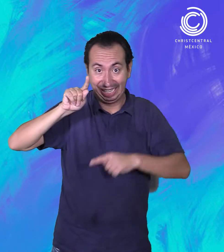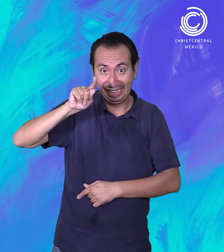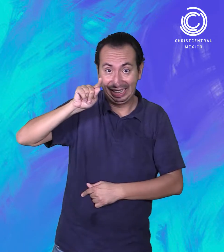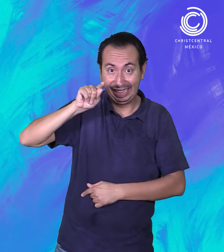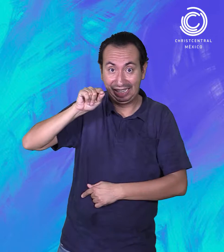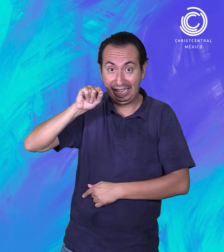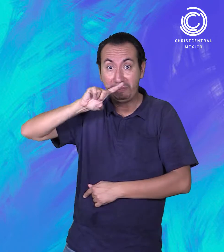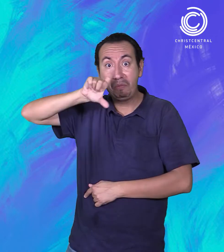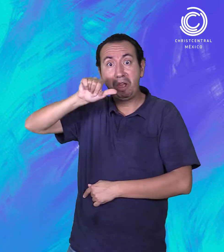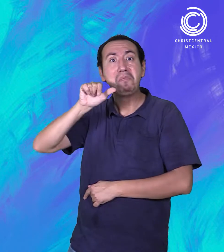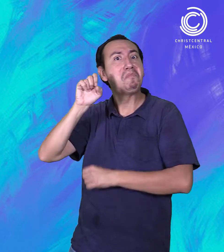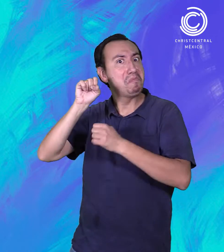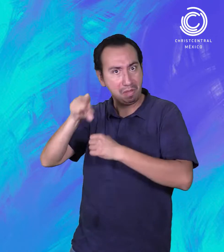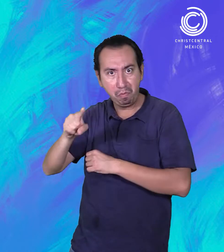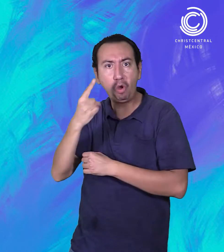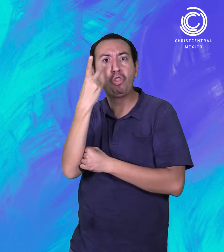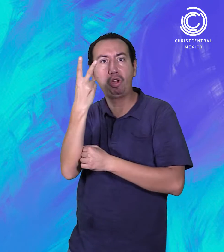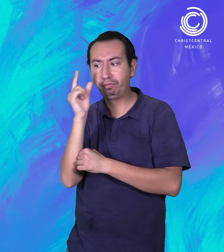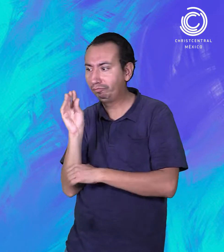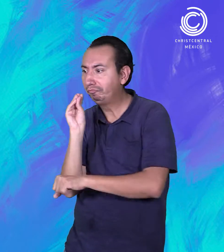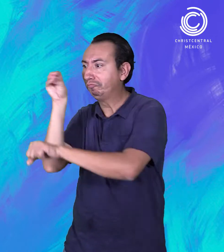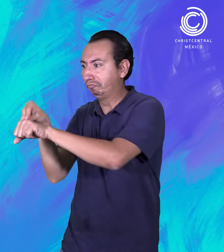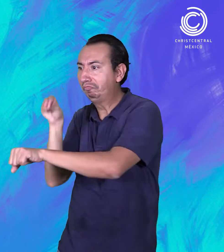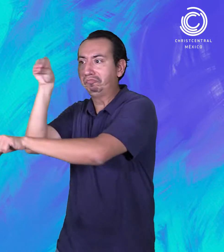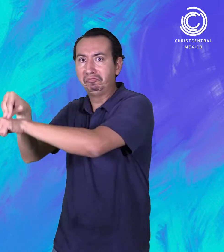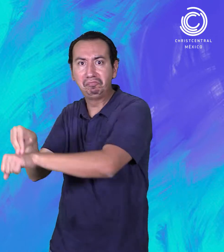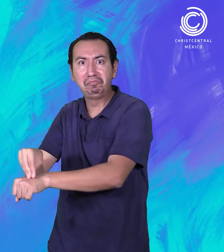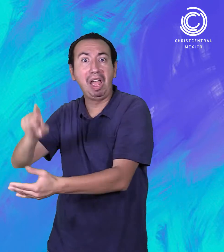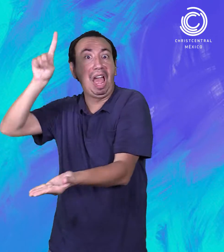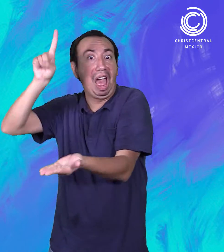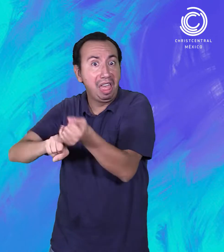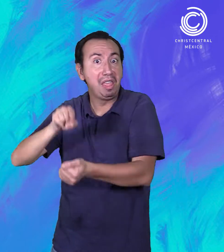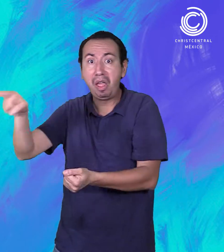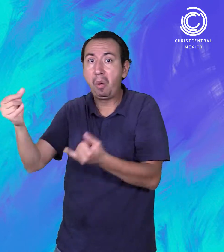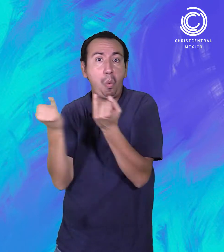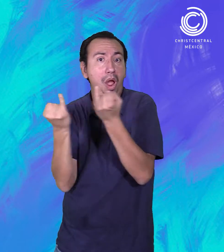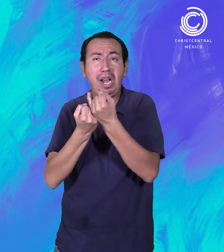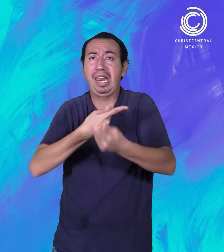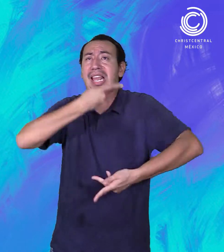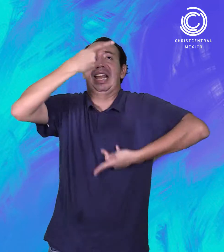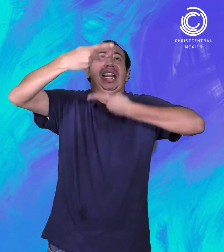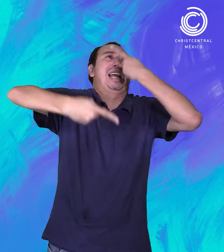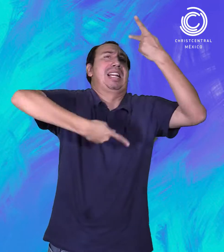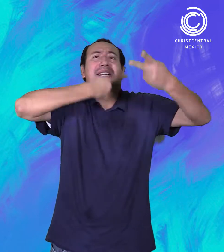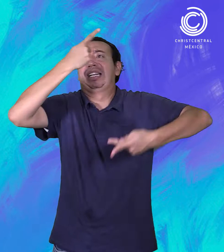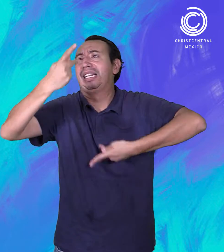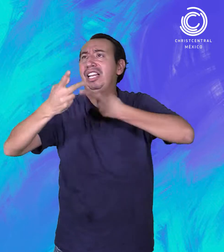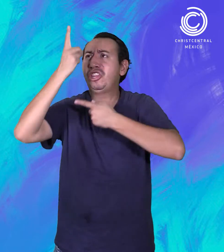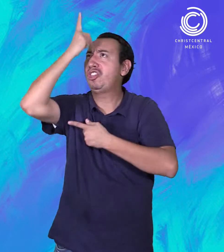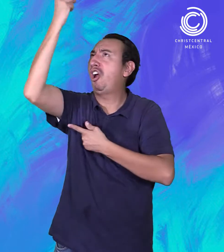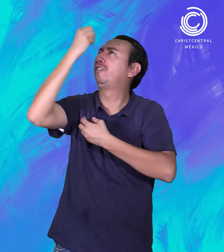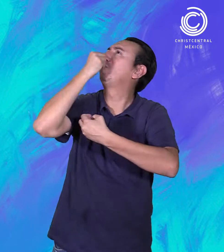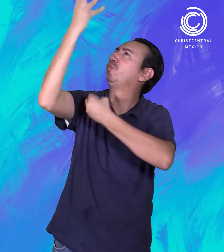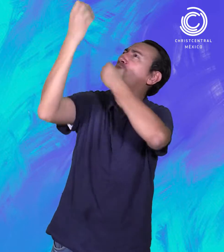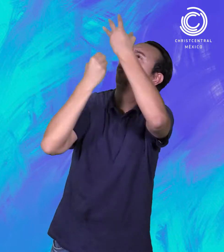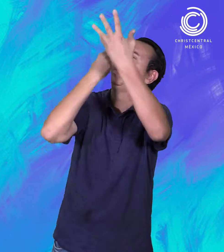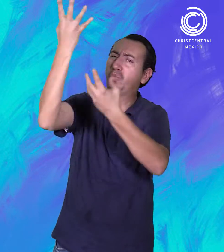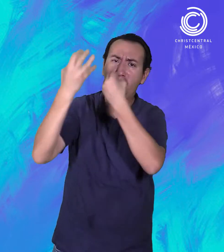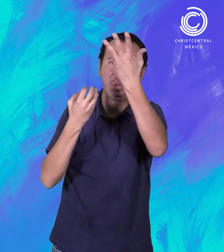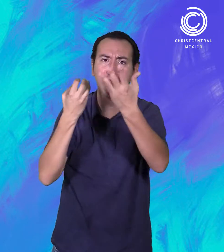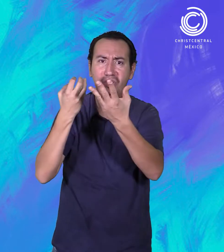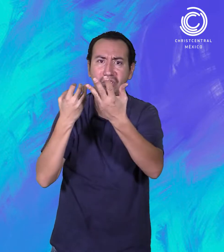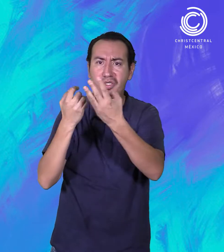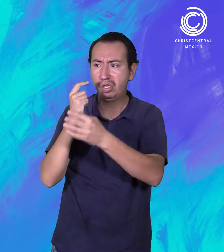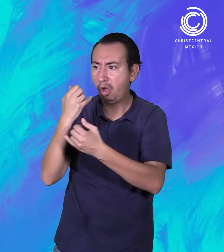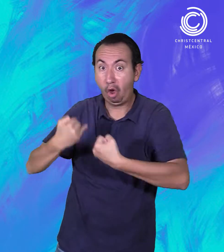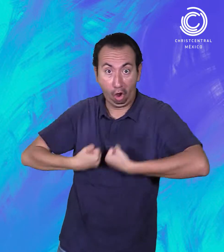se pusieron a profetizar dentro del campamento. Entonces, un muchacho corrió a